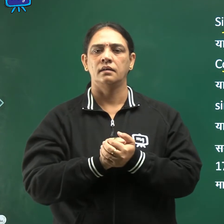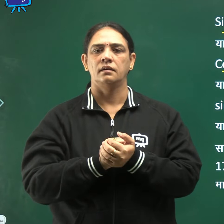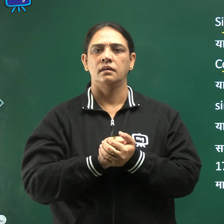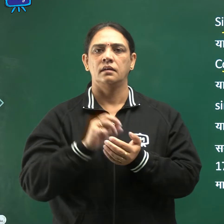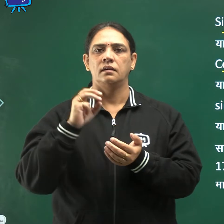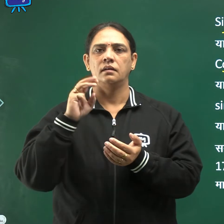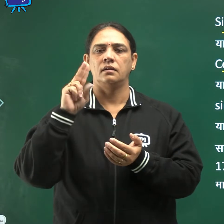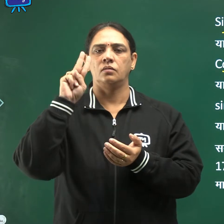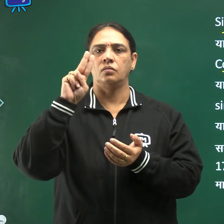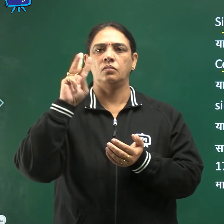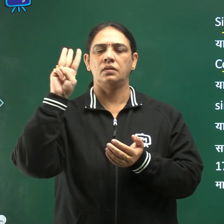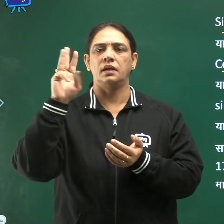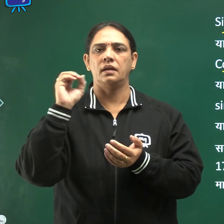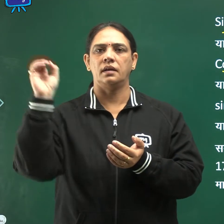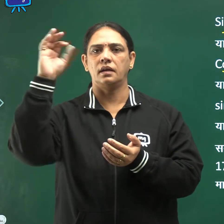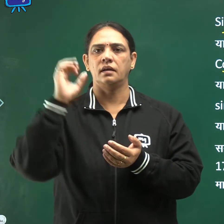23 डिग्री।